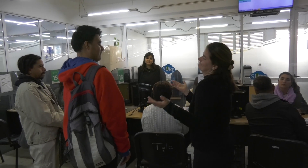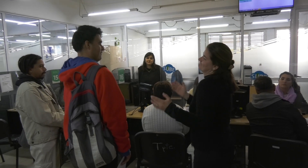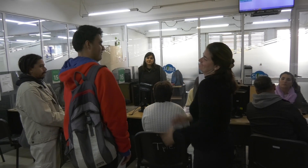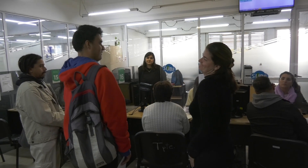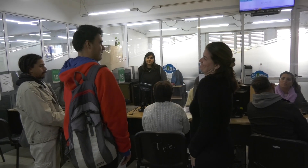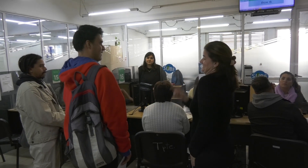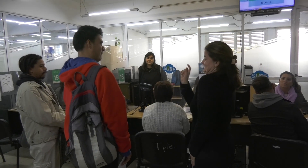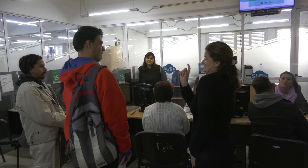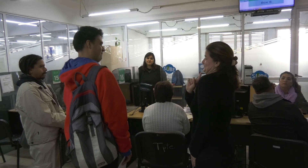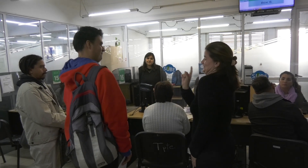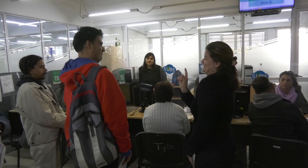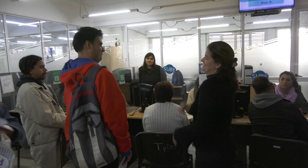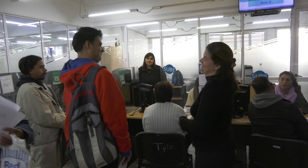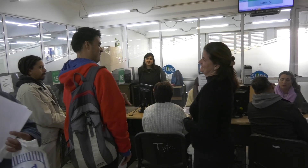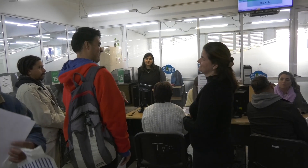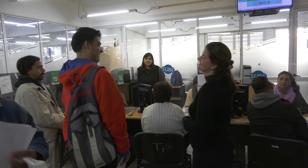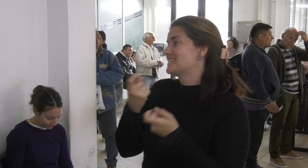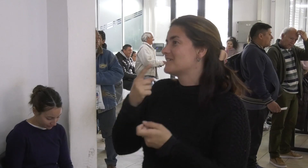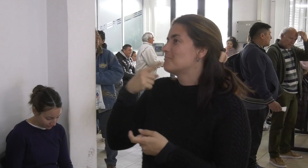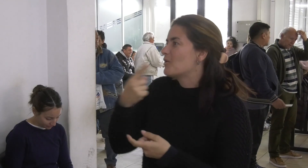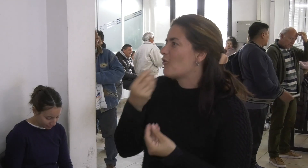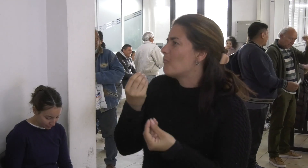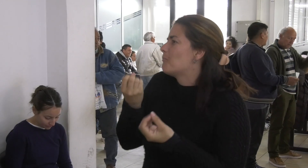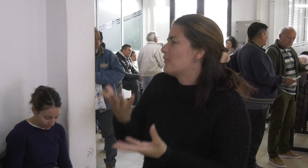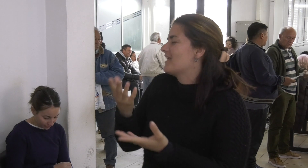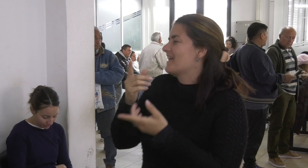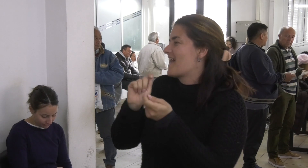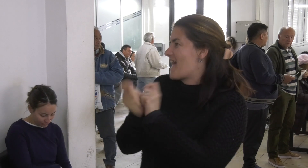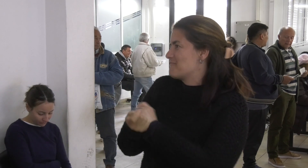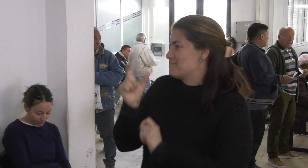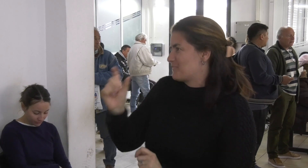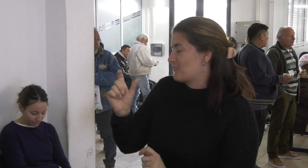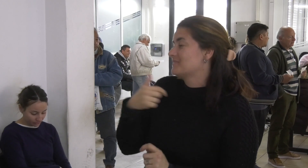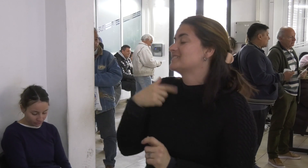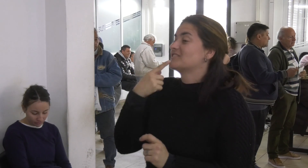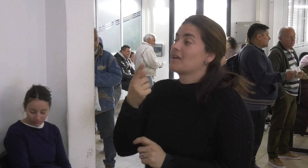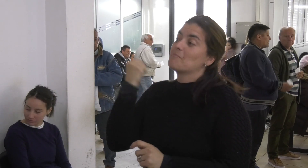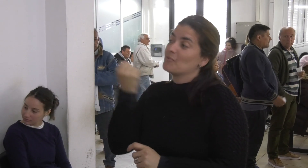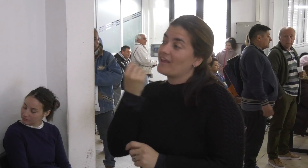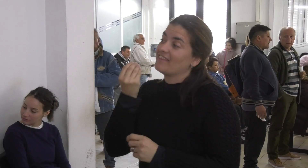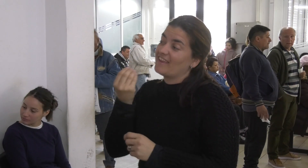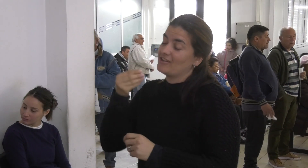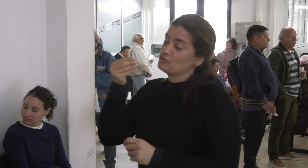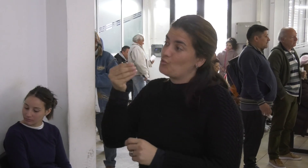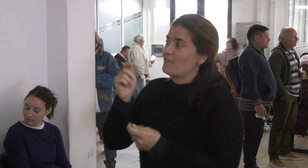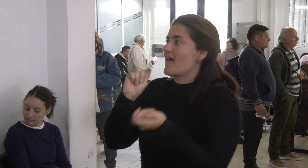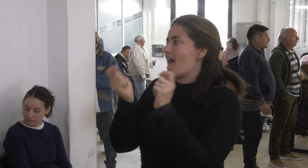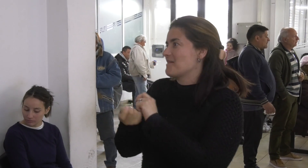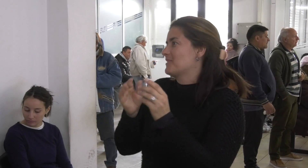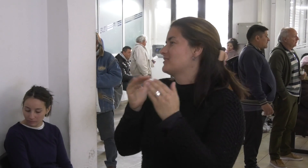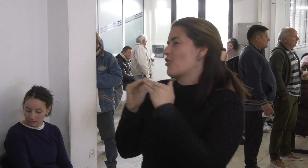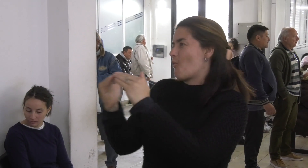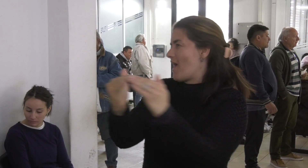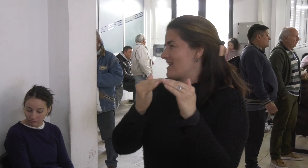completa. La verdad es que lo más importante siempre es que preguntan por qué cambian, por qué es este cambio,